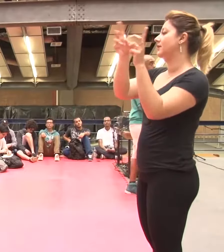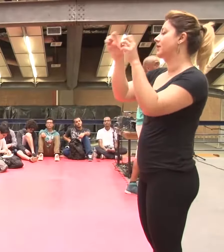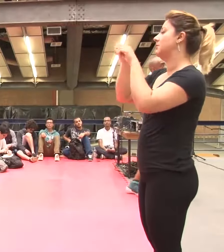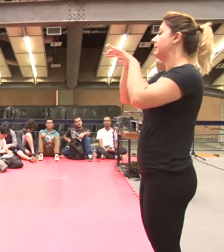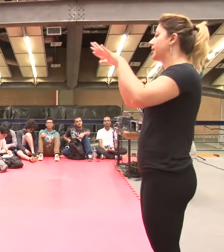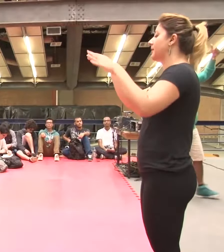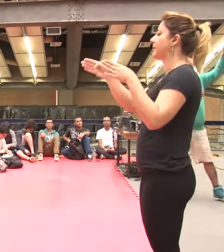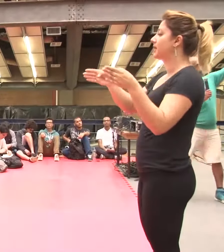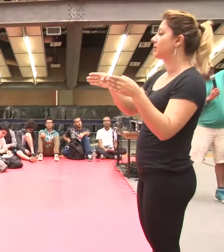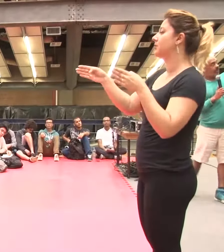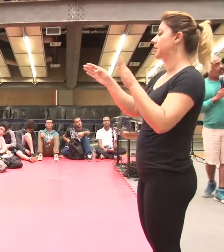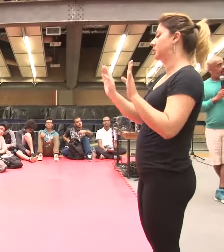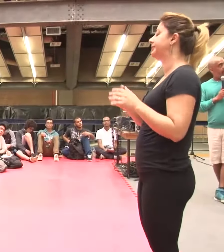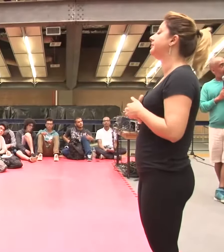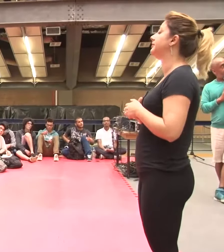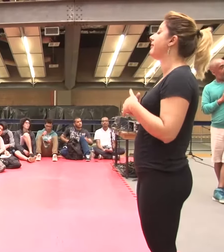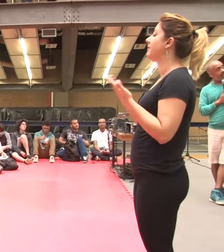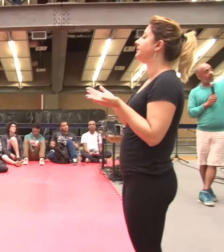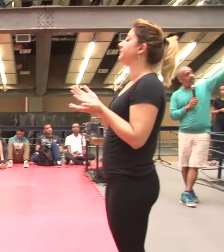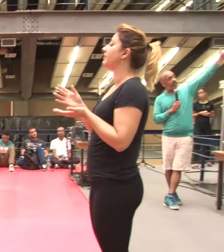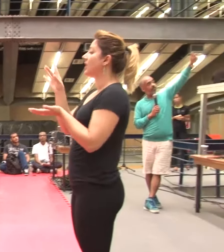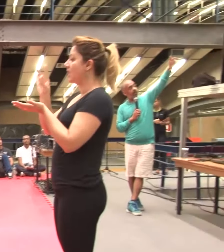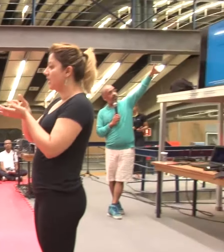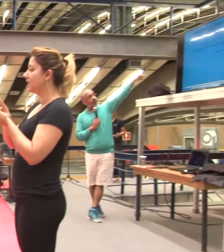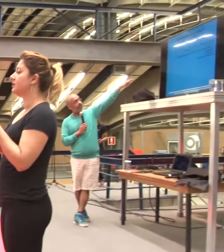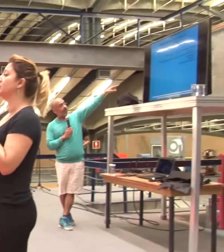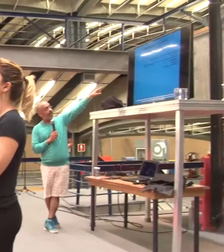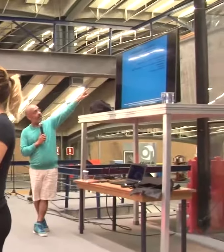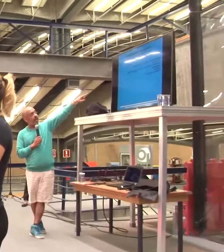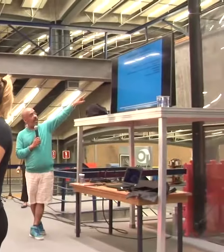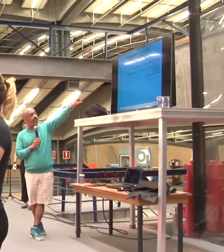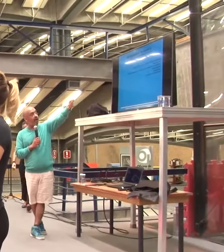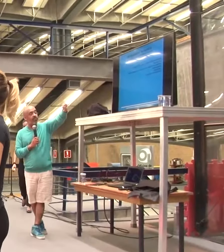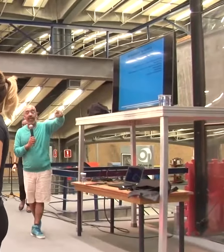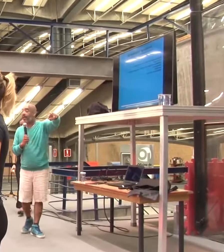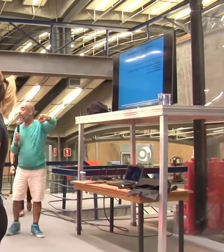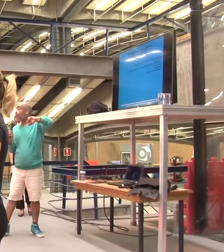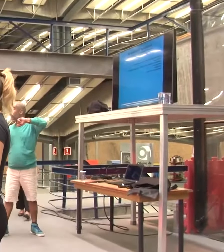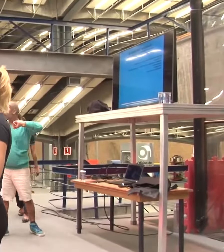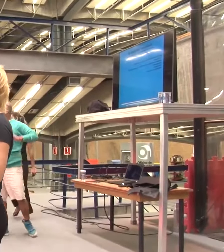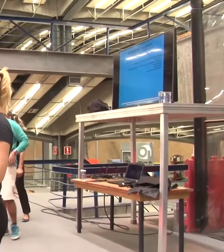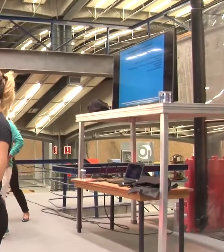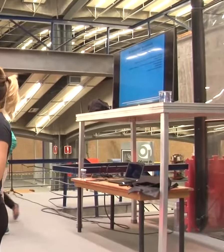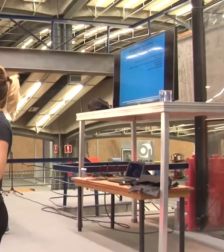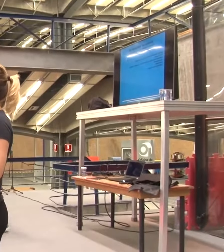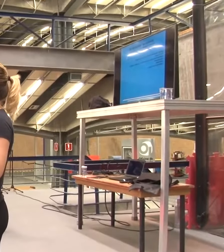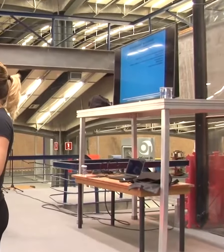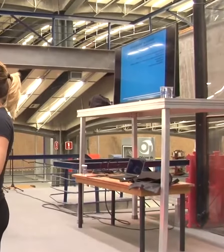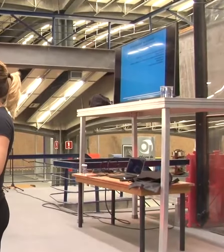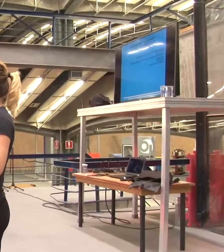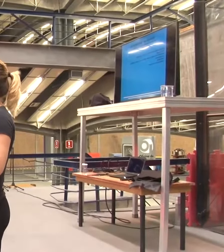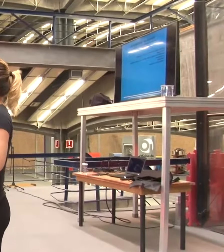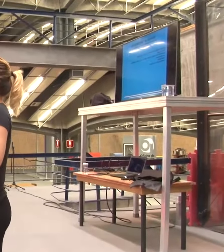né? Realismo, naturalismo, romantismo, já falei, revolta contra o subjetivo